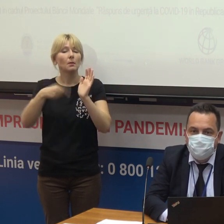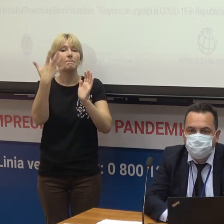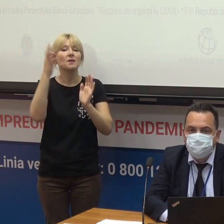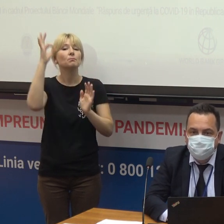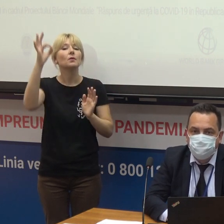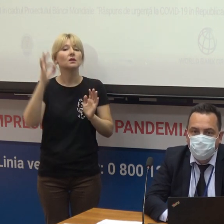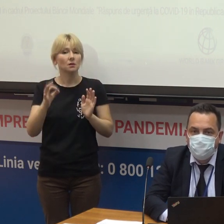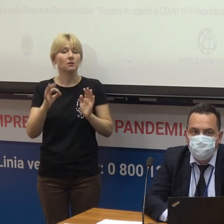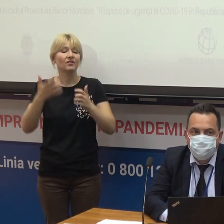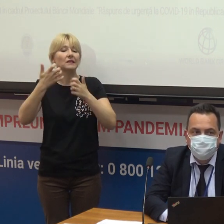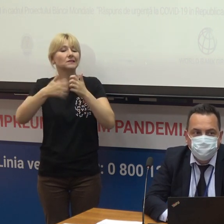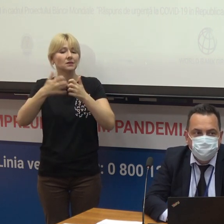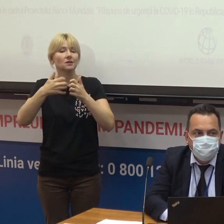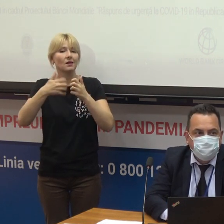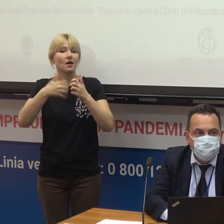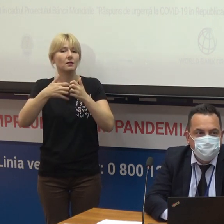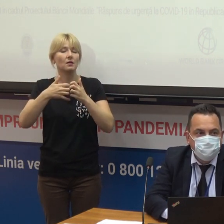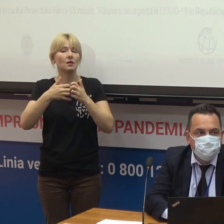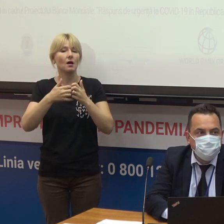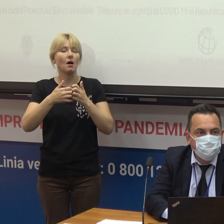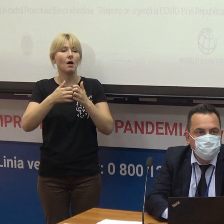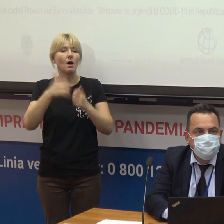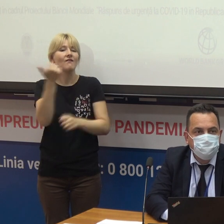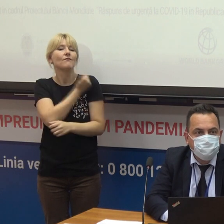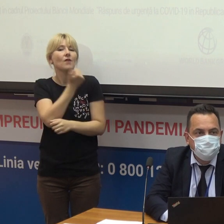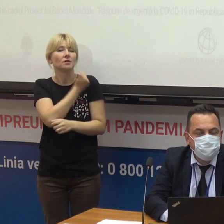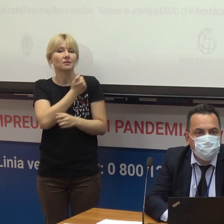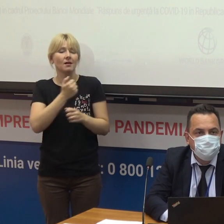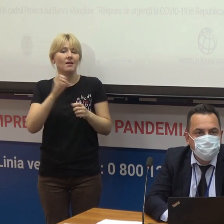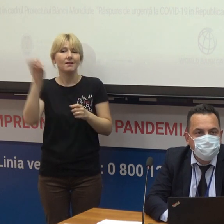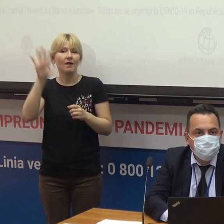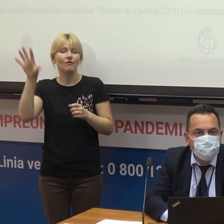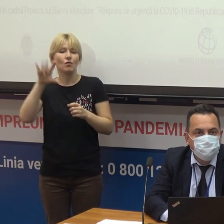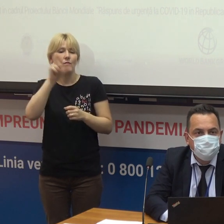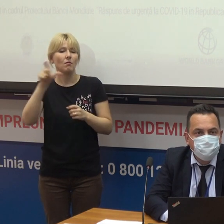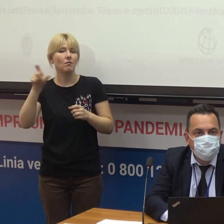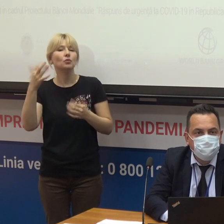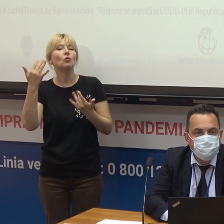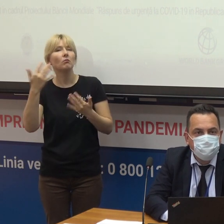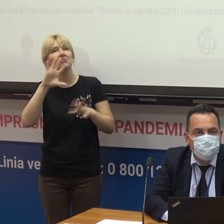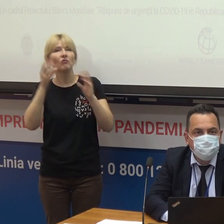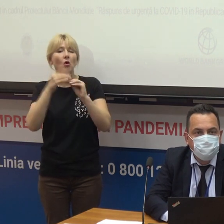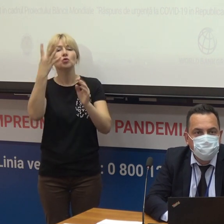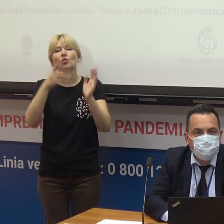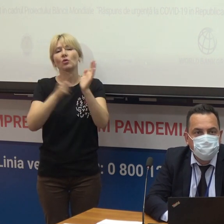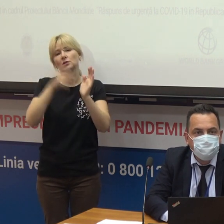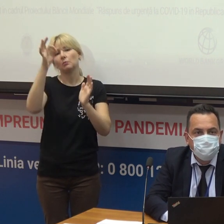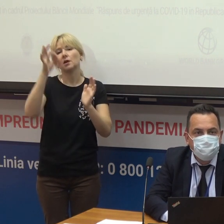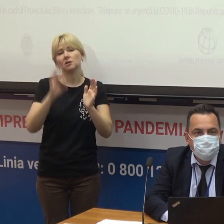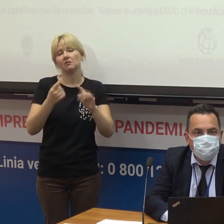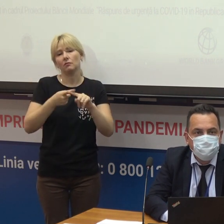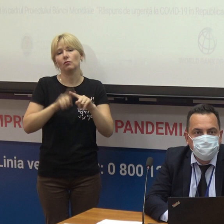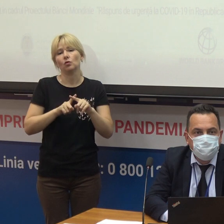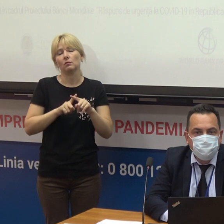26,5%. Media vaccinării țărilor din continentul european constituie 46%, acesta